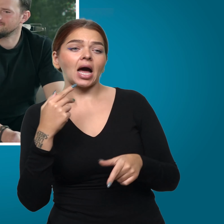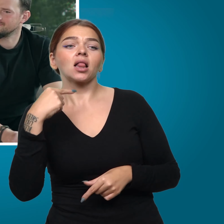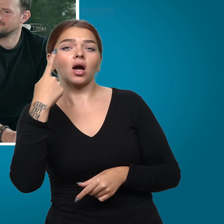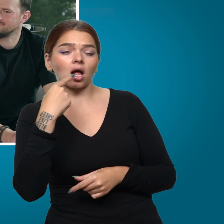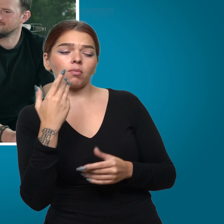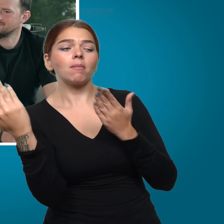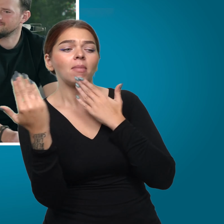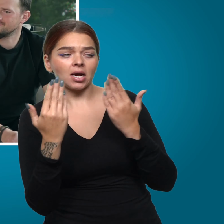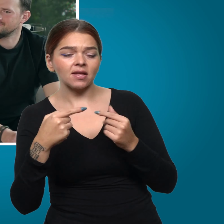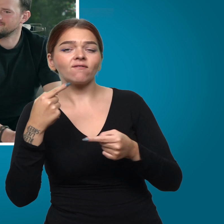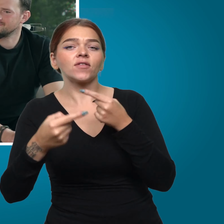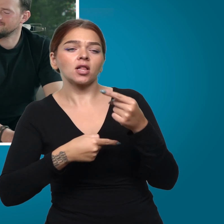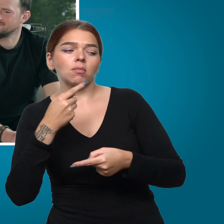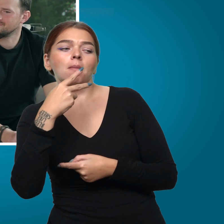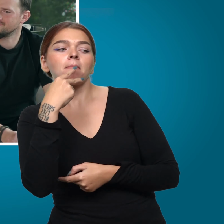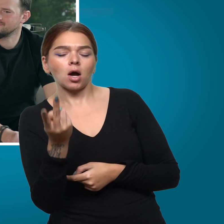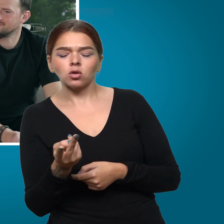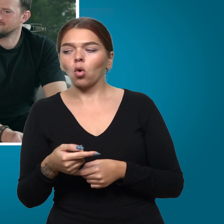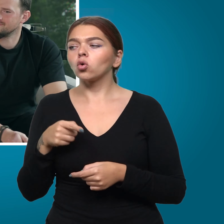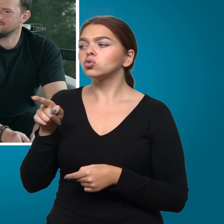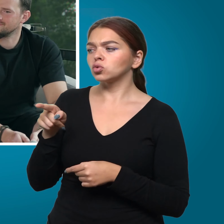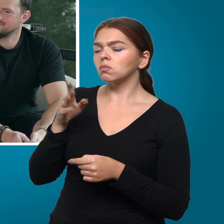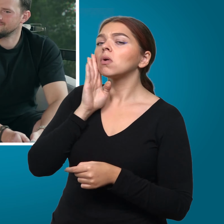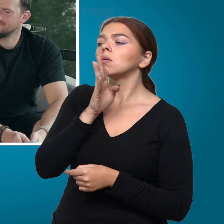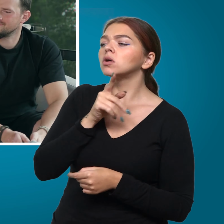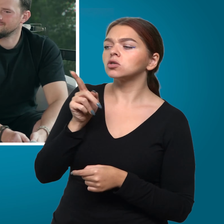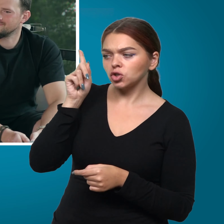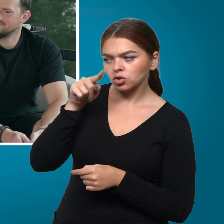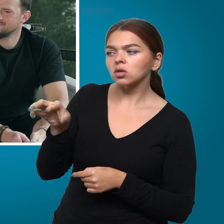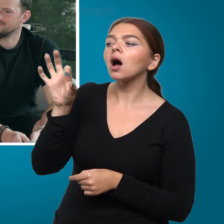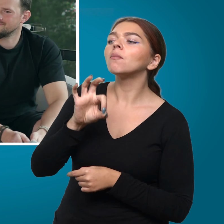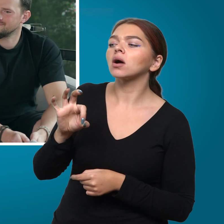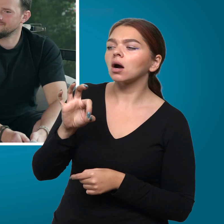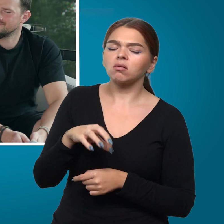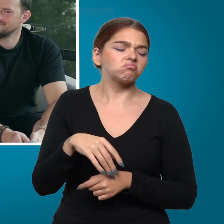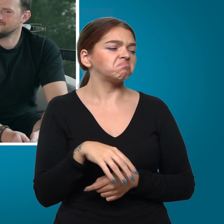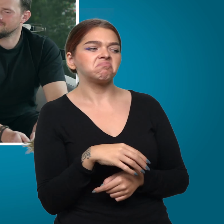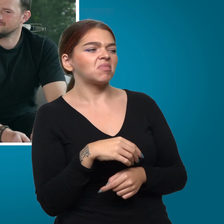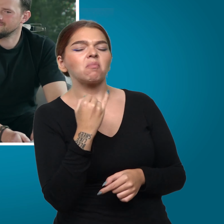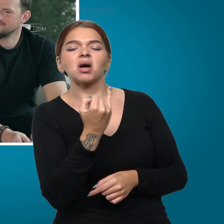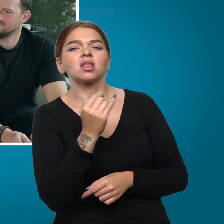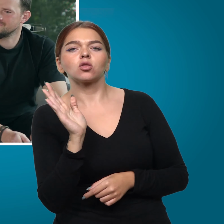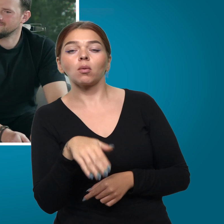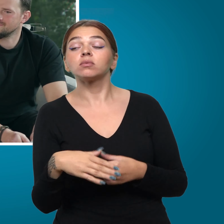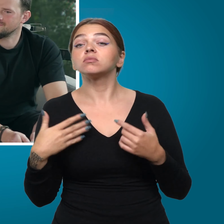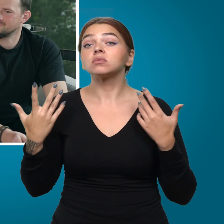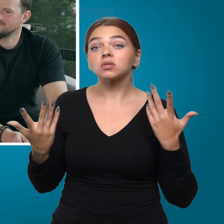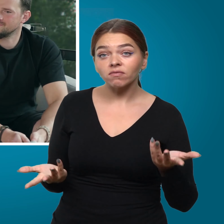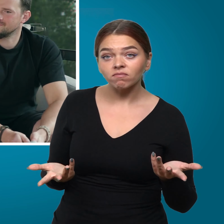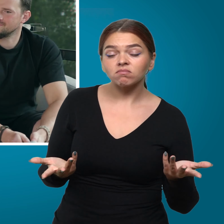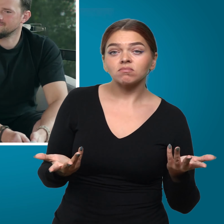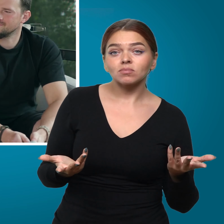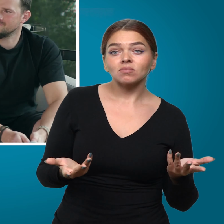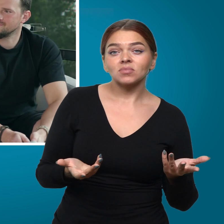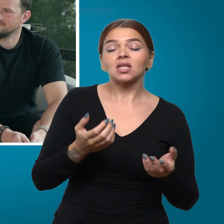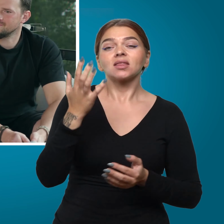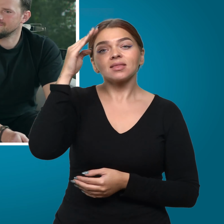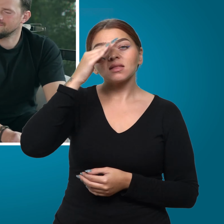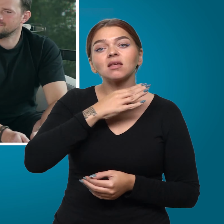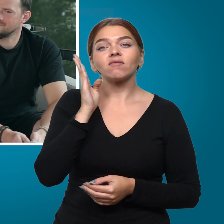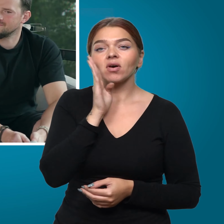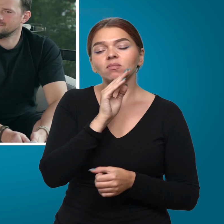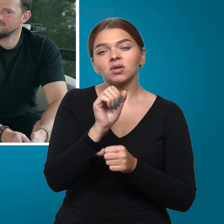jūs žinote apie ką? Ne, nesidomėjau, man neįdomu. Tai pradėkime nuo to, kad na, vis dėlto tėvai turėtų pasidomėti. Nes